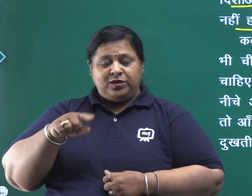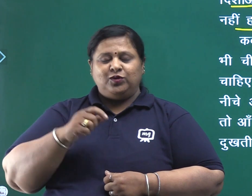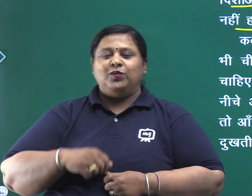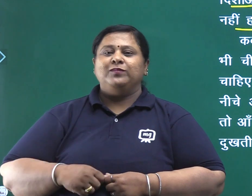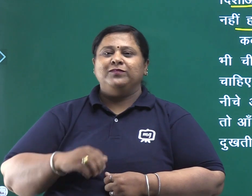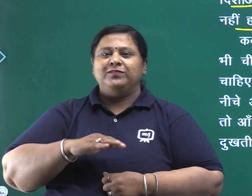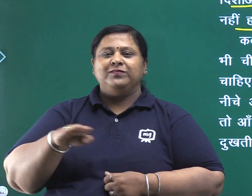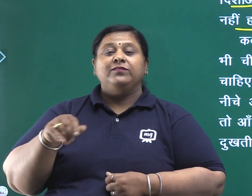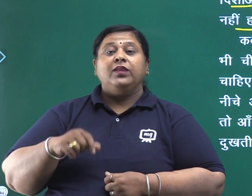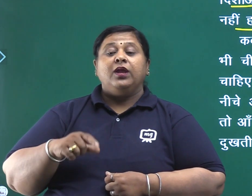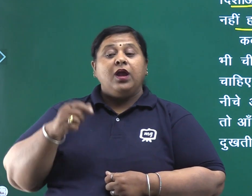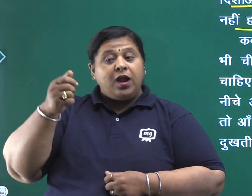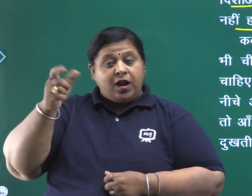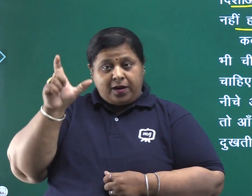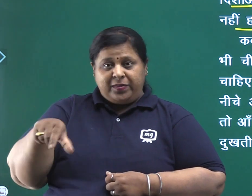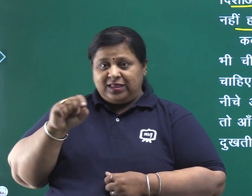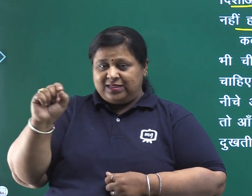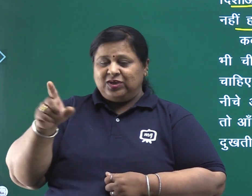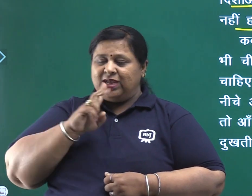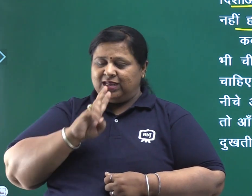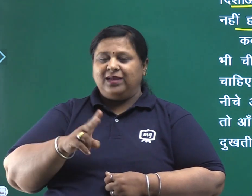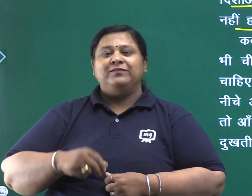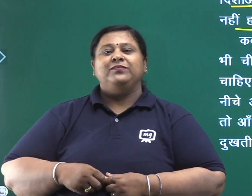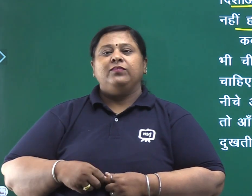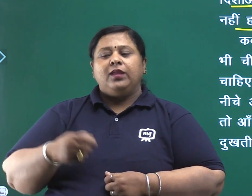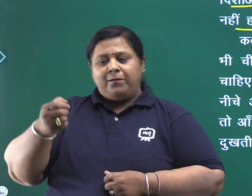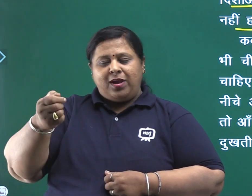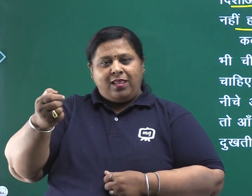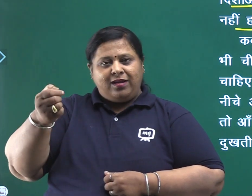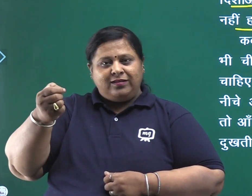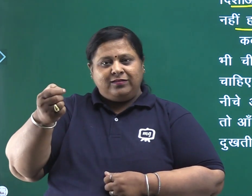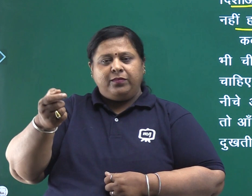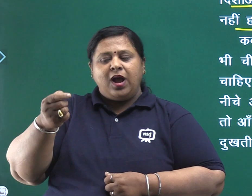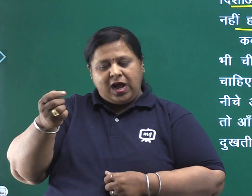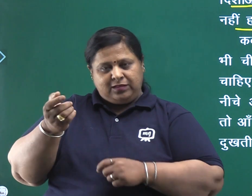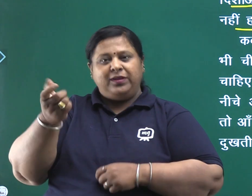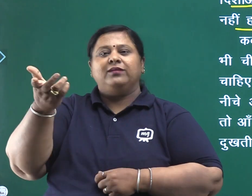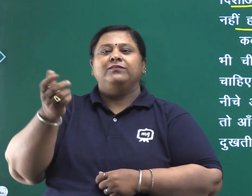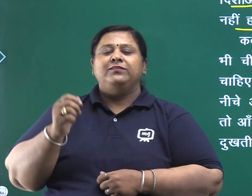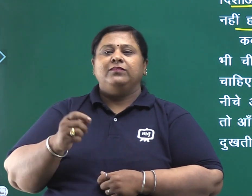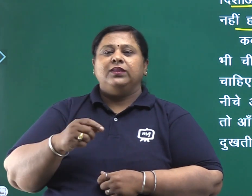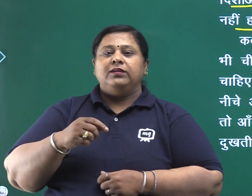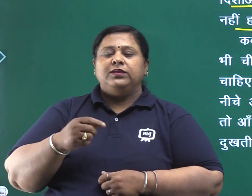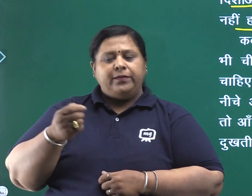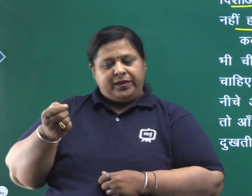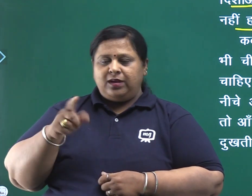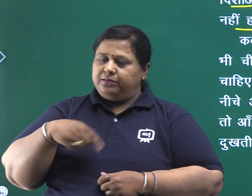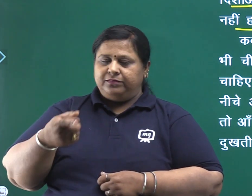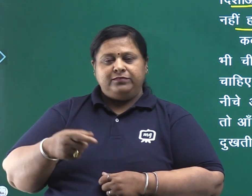बच्चों, कबीरदास जी कहते हैं कि माला हाथ में, जब भी